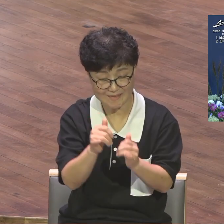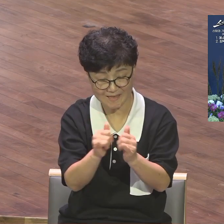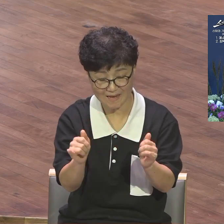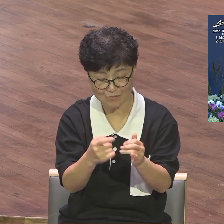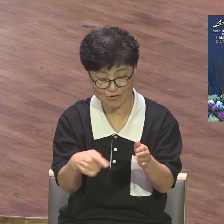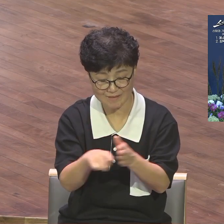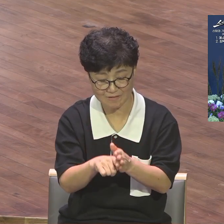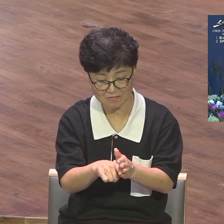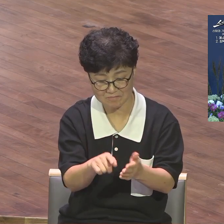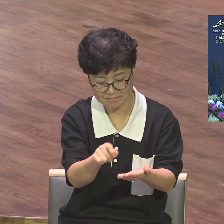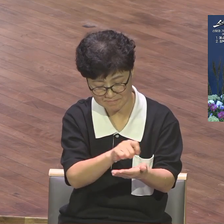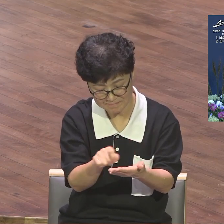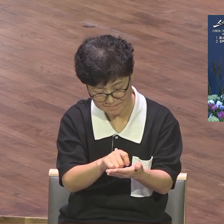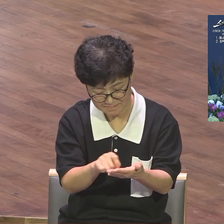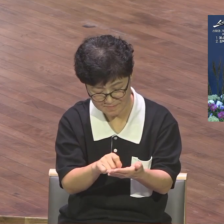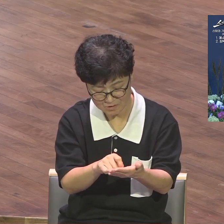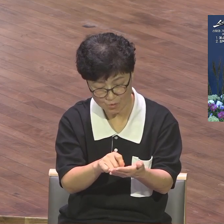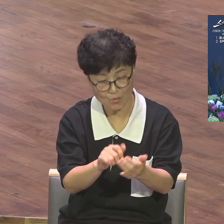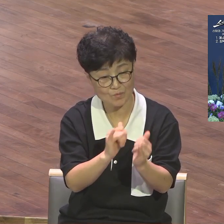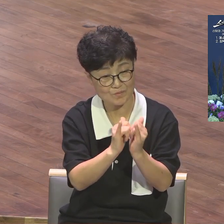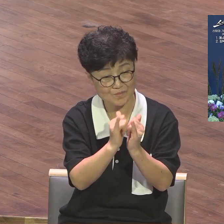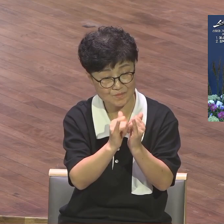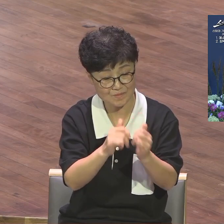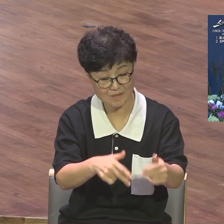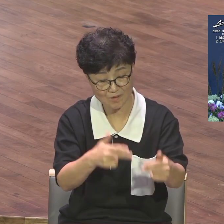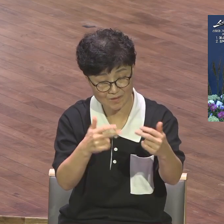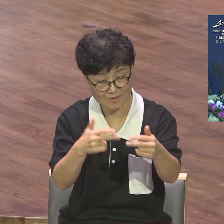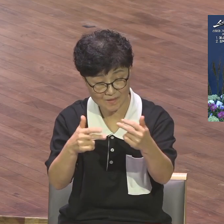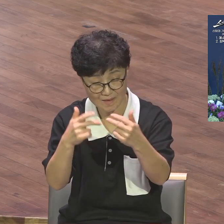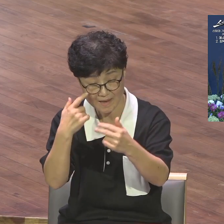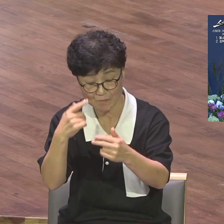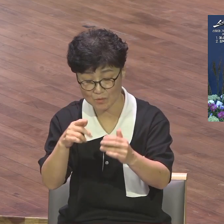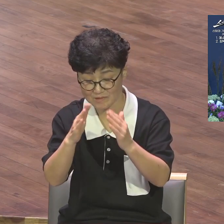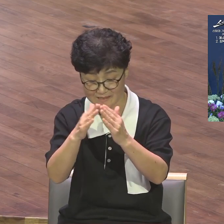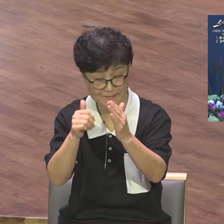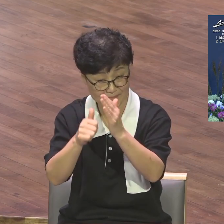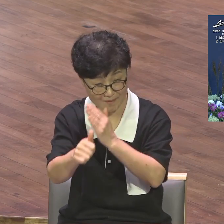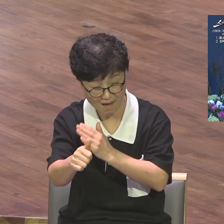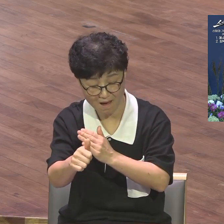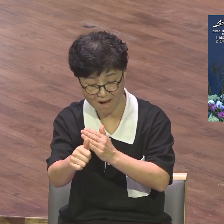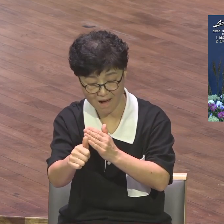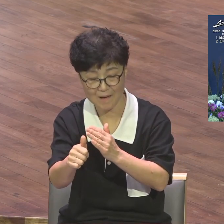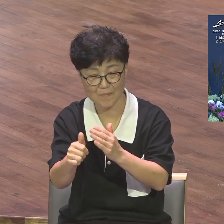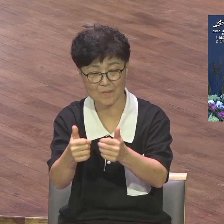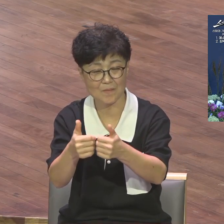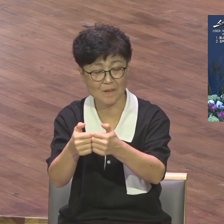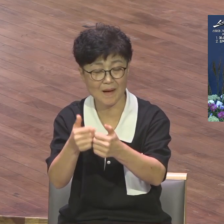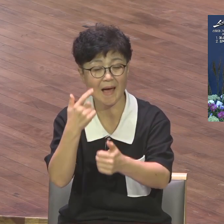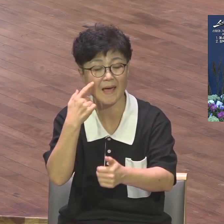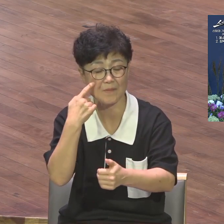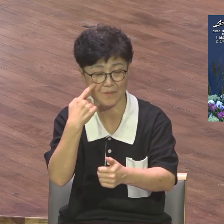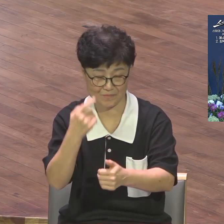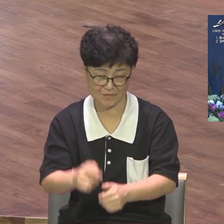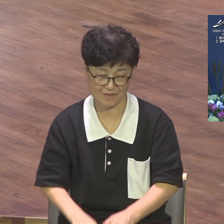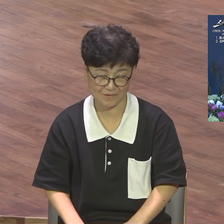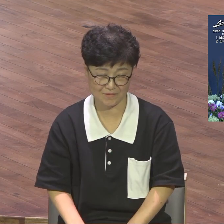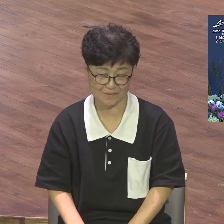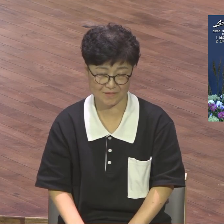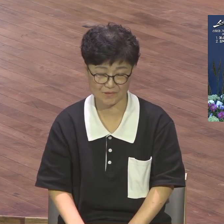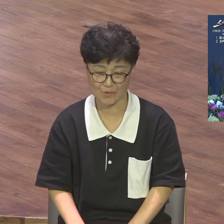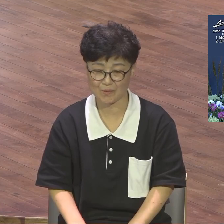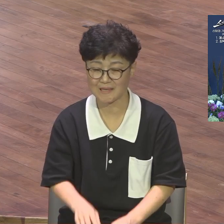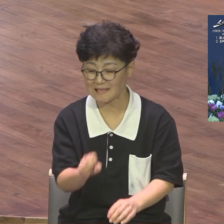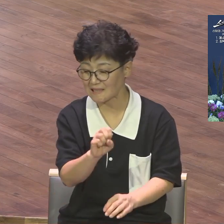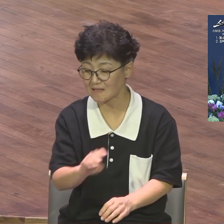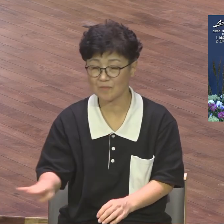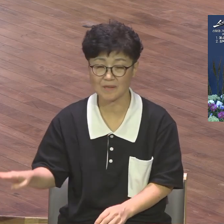또 여러분들이 한번 연락도 취해보시고 한번 더 찾아가시고 그런 손길 속에 하나님이 정말 잃어버린 한 영혼을 또 찾게